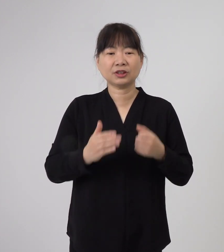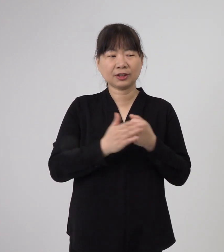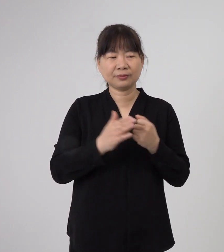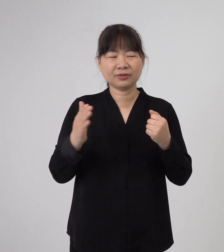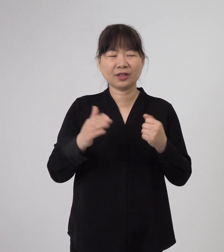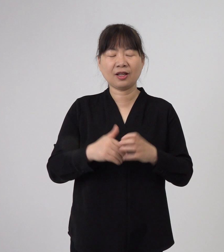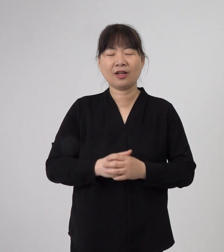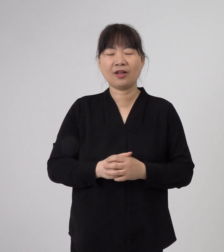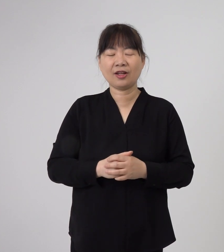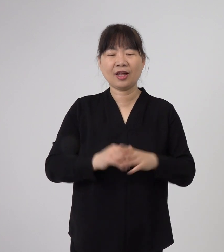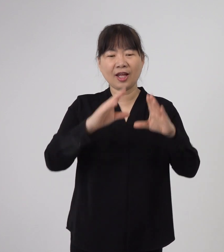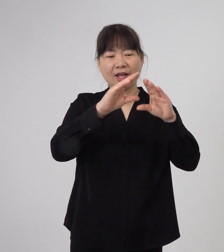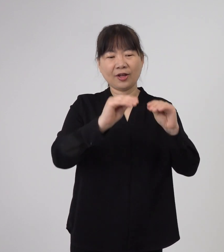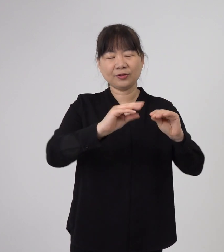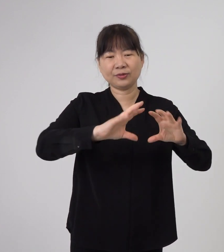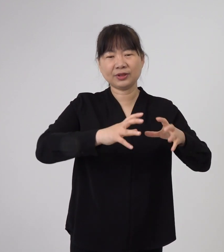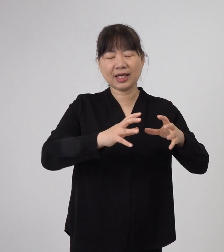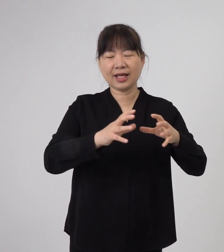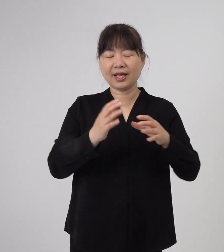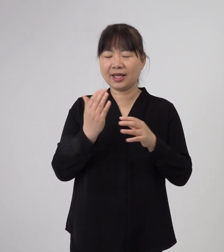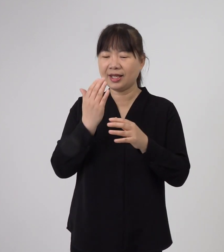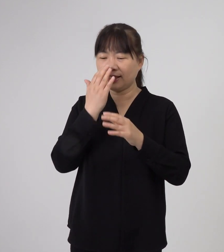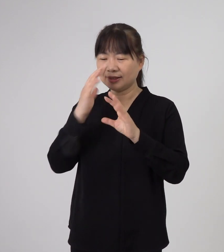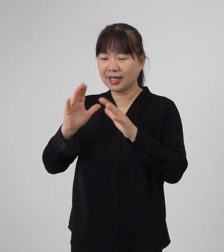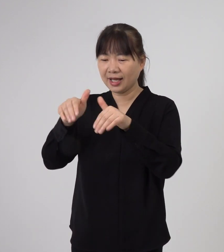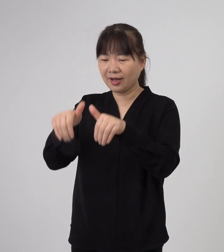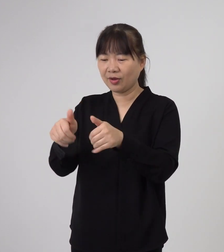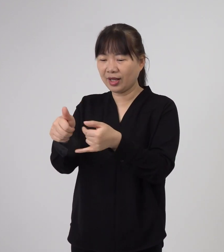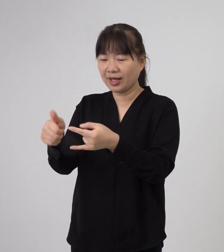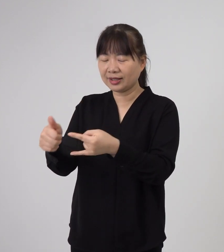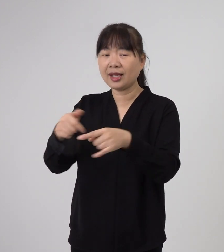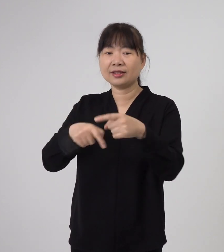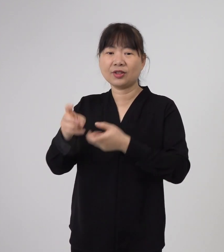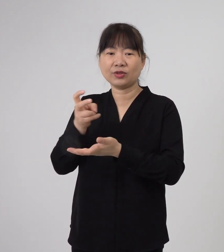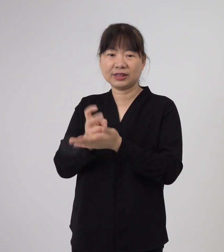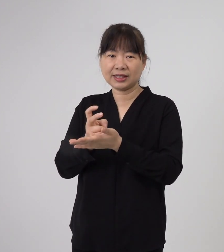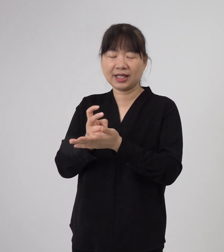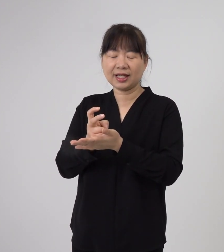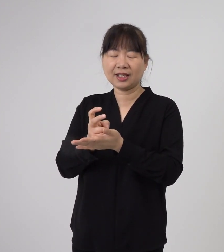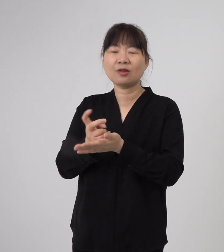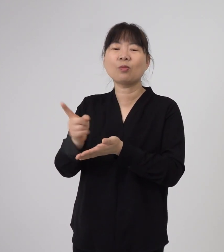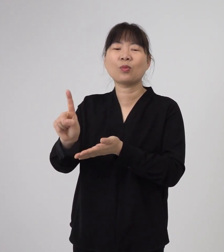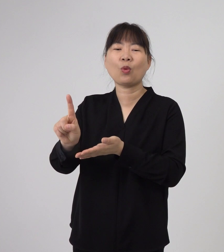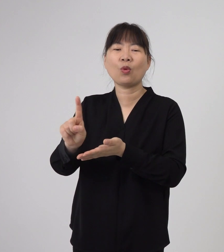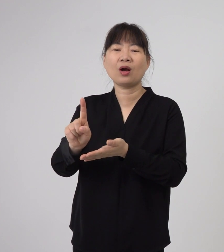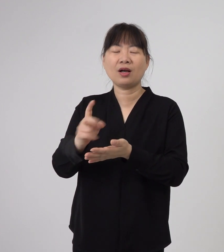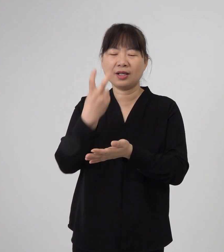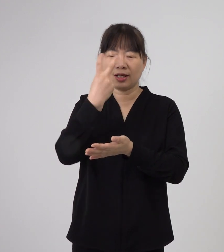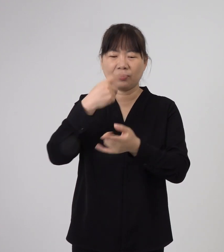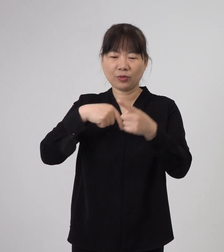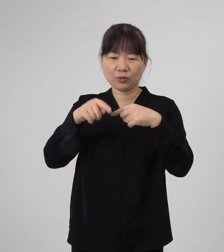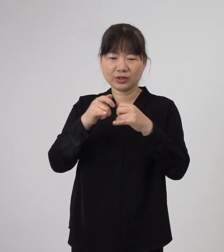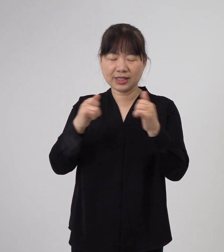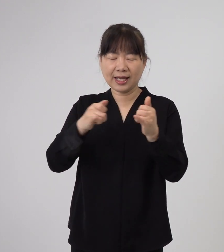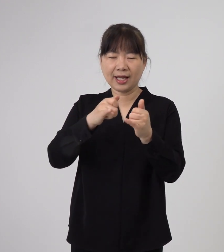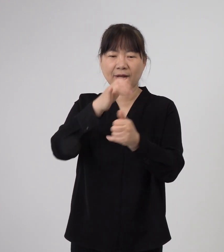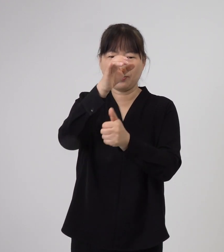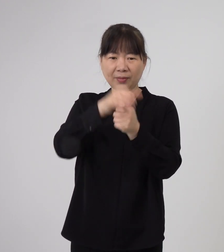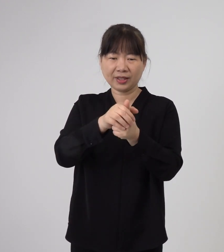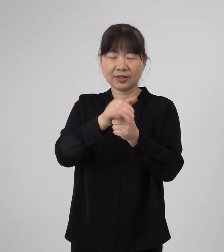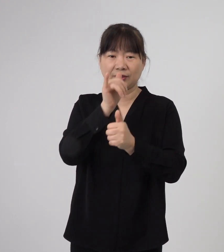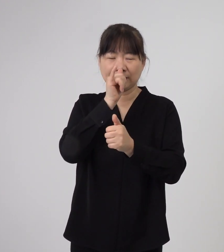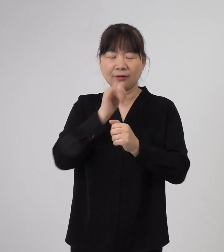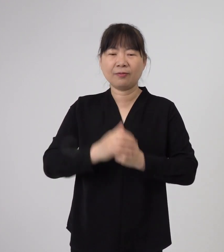그래서 애굽 제국이 이 히브리 노예들에게 어떤 정책을 썼는가 하면 감독자를 세워요.